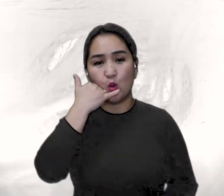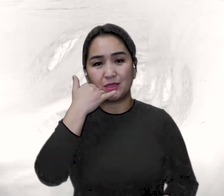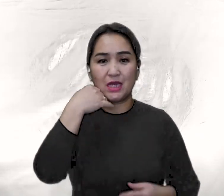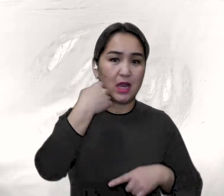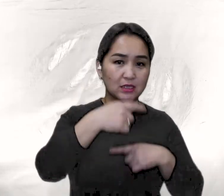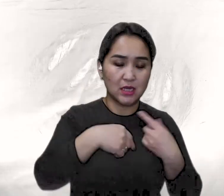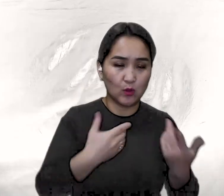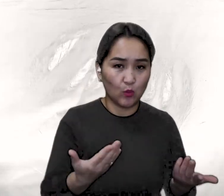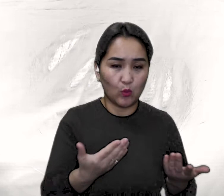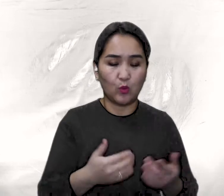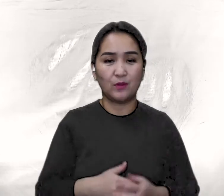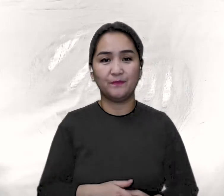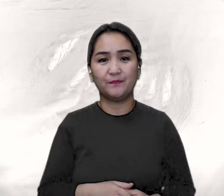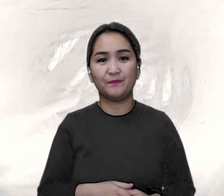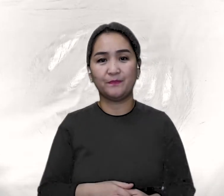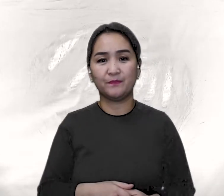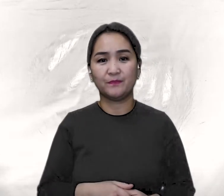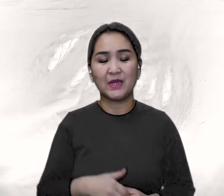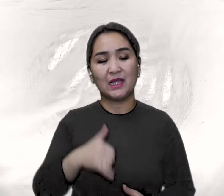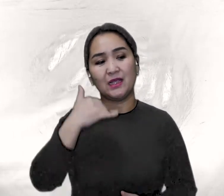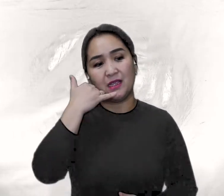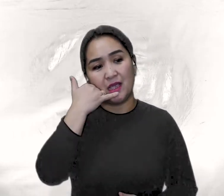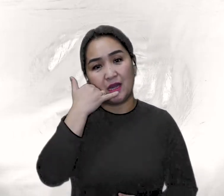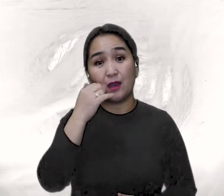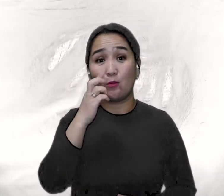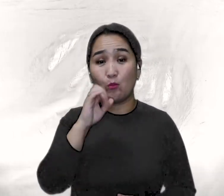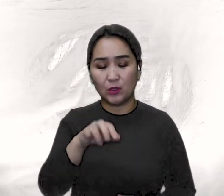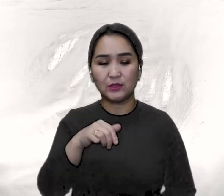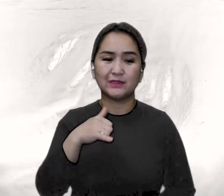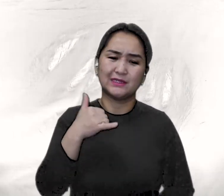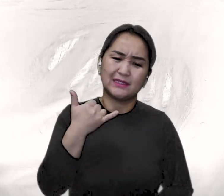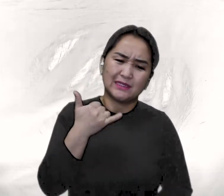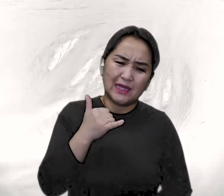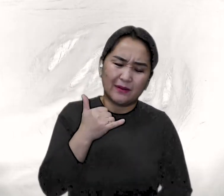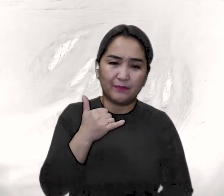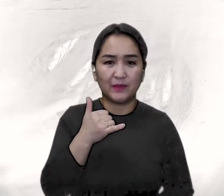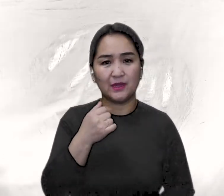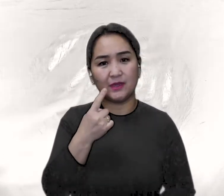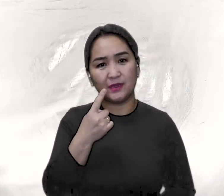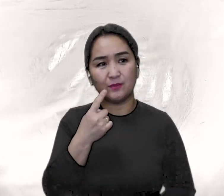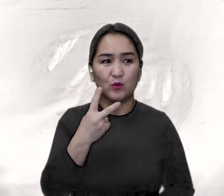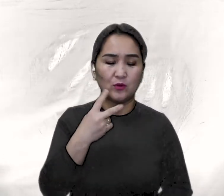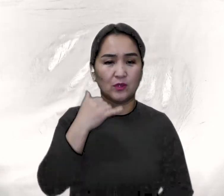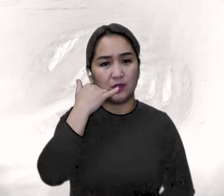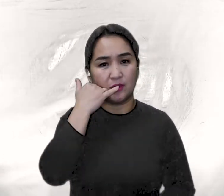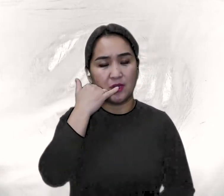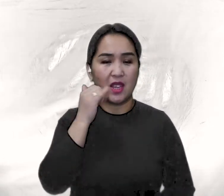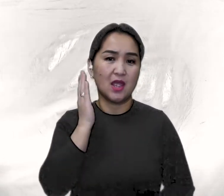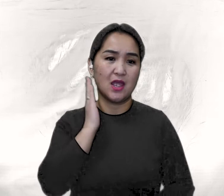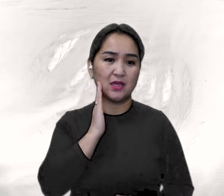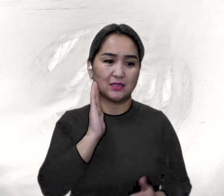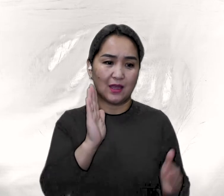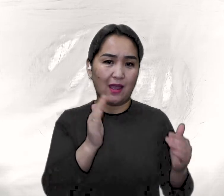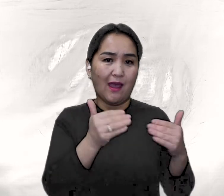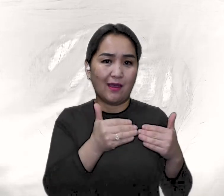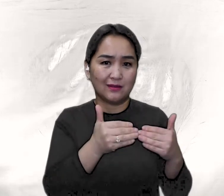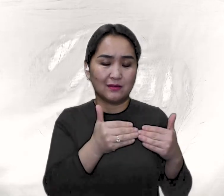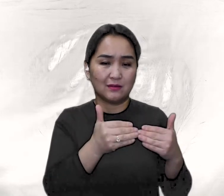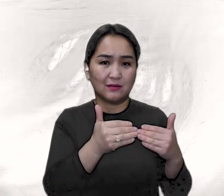ярьдаггүй. Тэгээл ярихаараа нэг тэгээл хаяал нэг юм нэг тийм амар ээжтэй хаалттай байсан. Ерөөс юугаа ч ярьж чадахгүй.